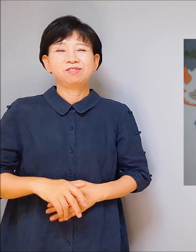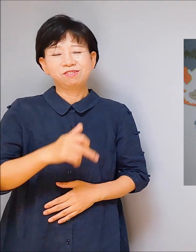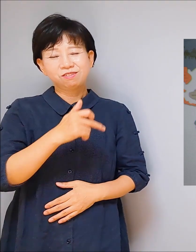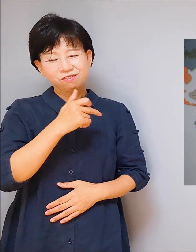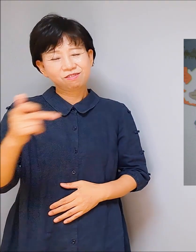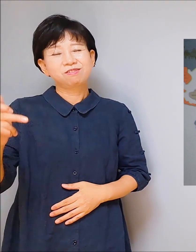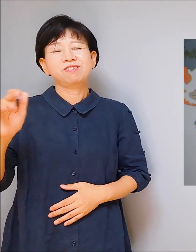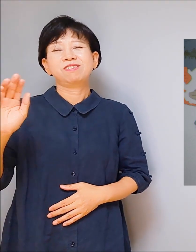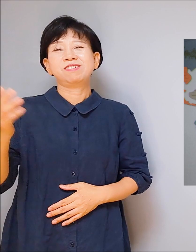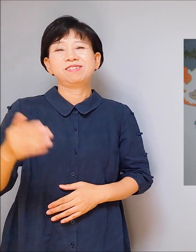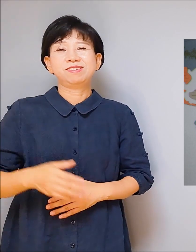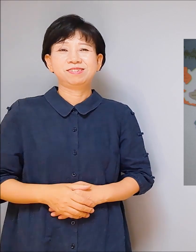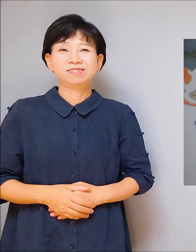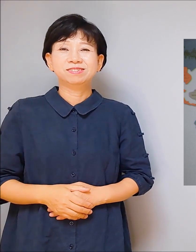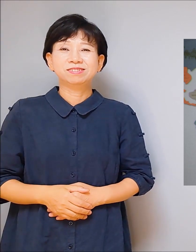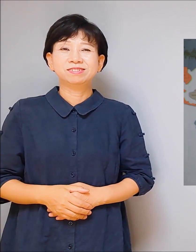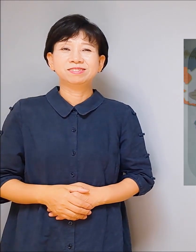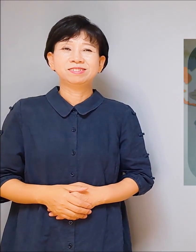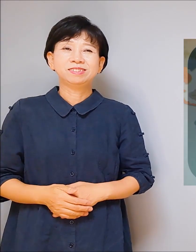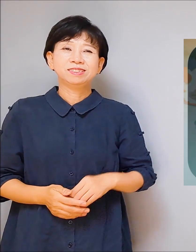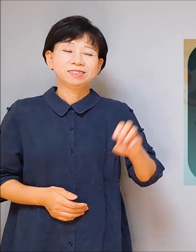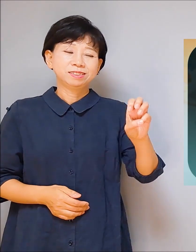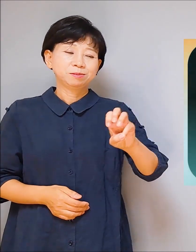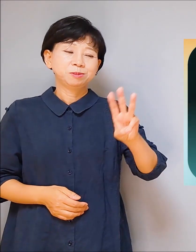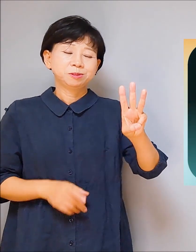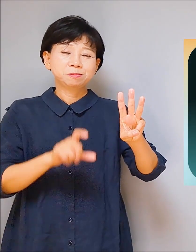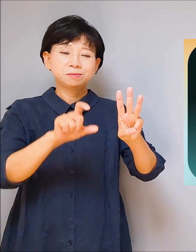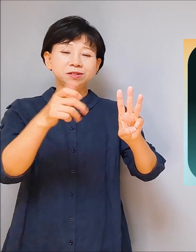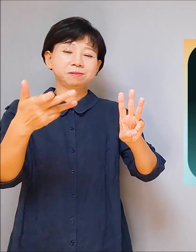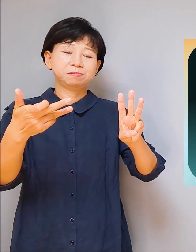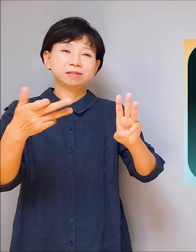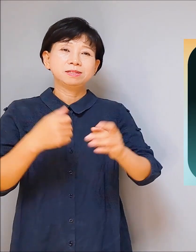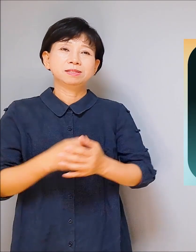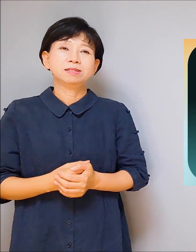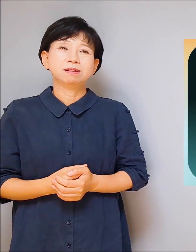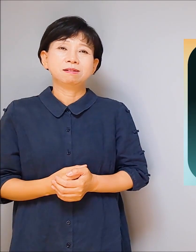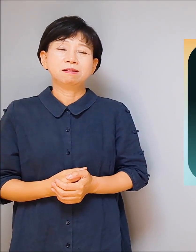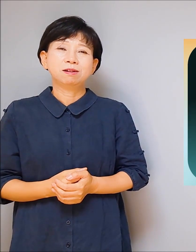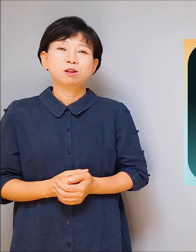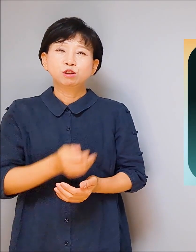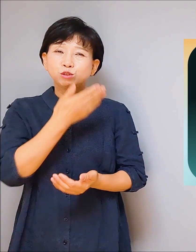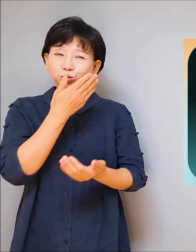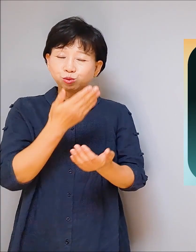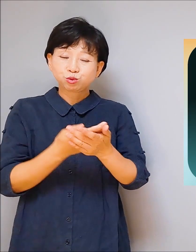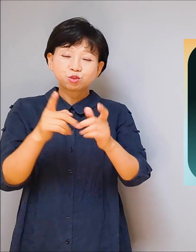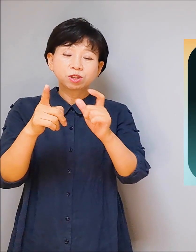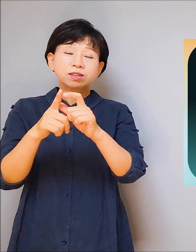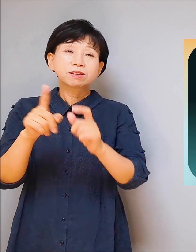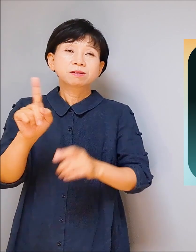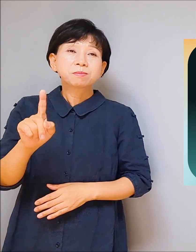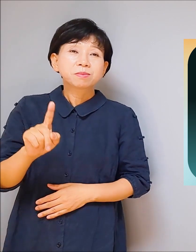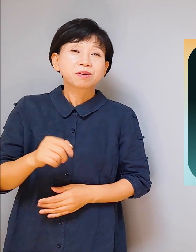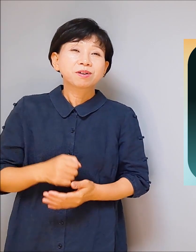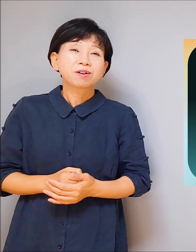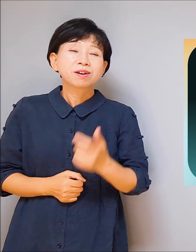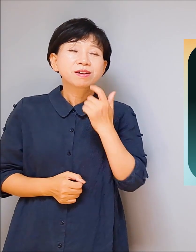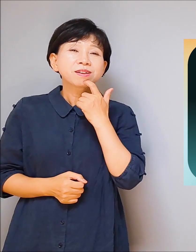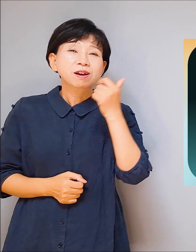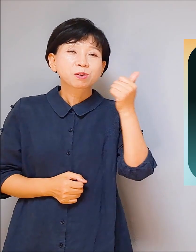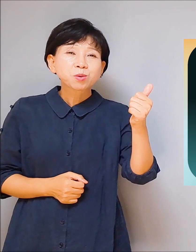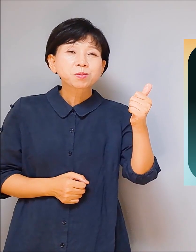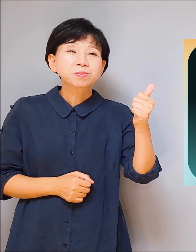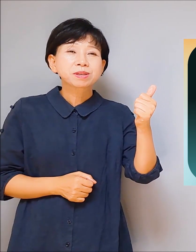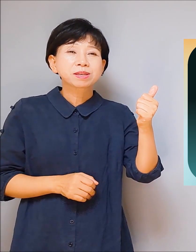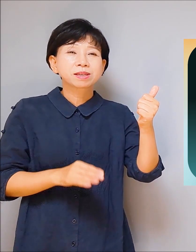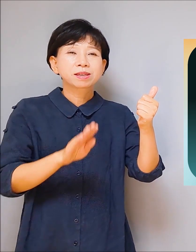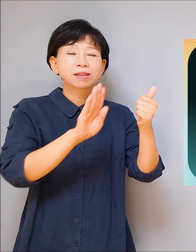거예요. 18절 말씀 볼까요? 여기서 제일 중요한 단어가 뭘까요? 야곱이 바단 아람에서